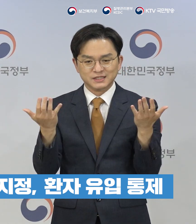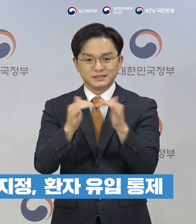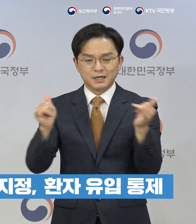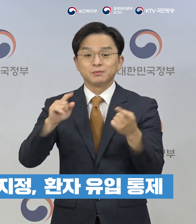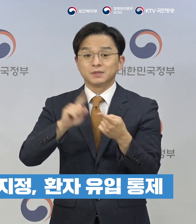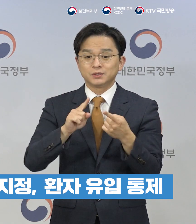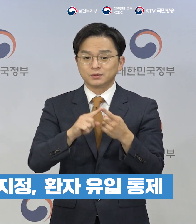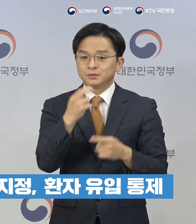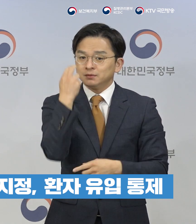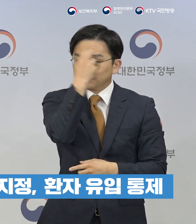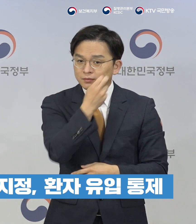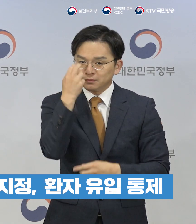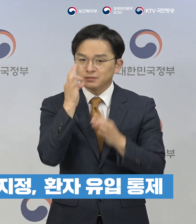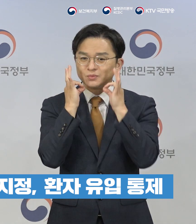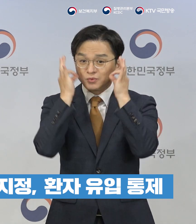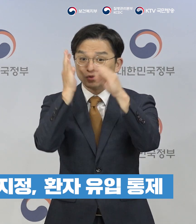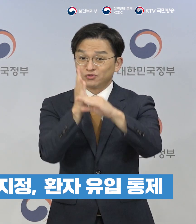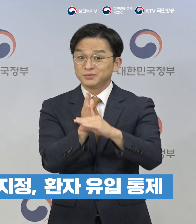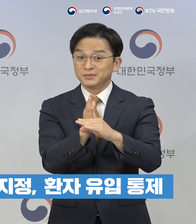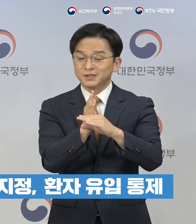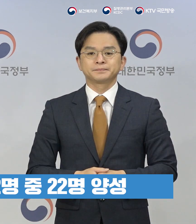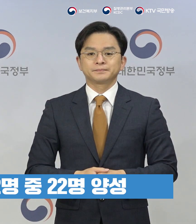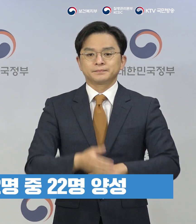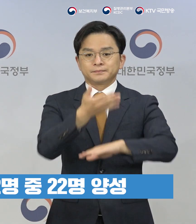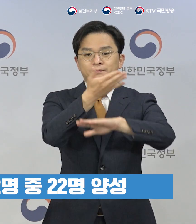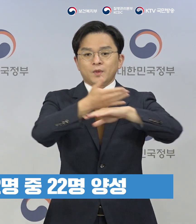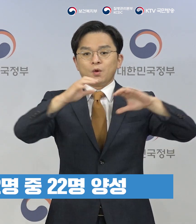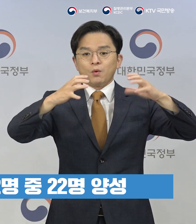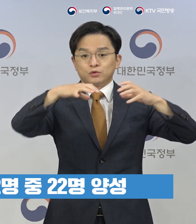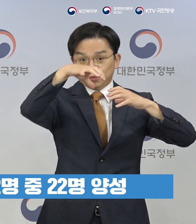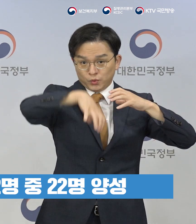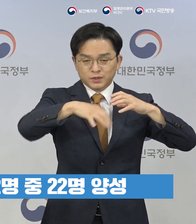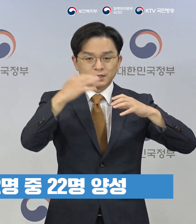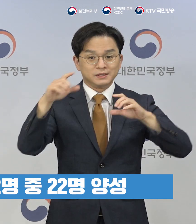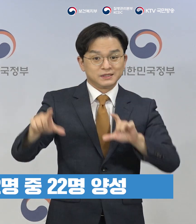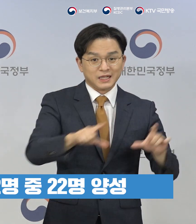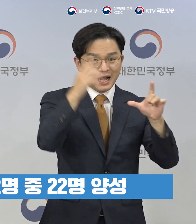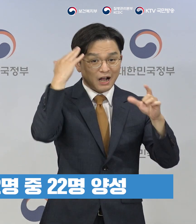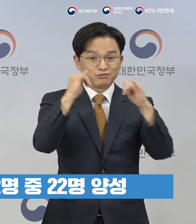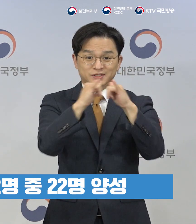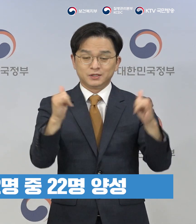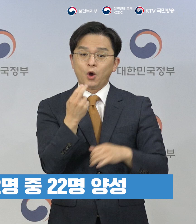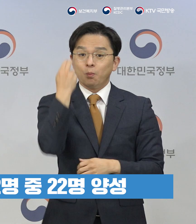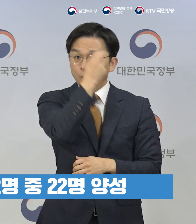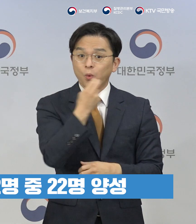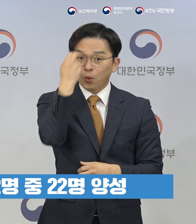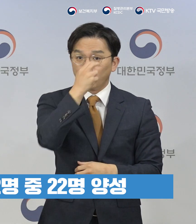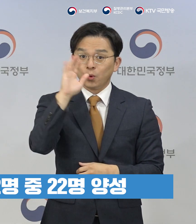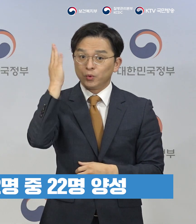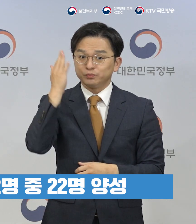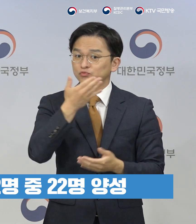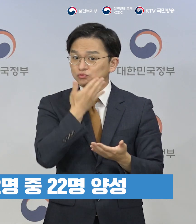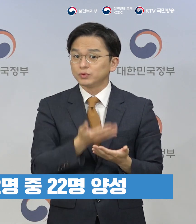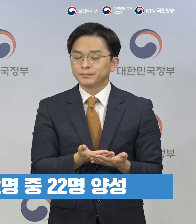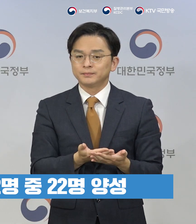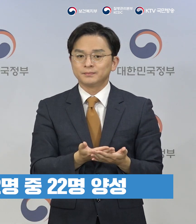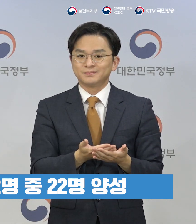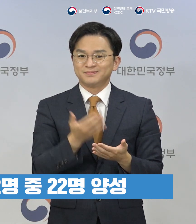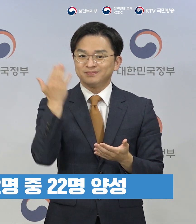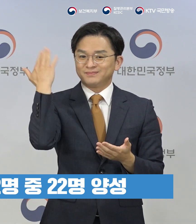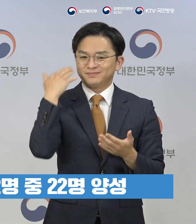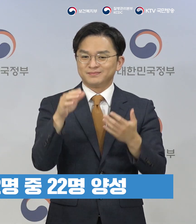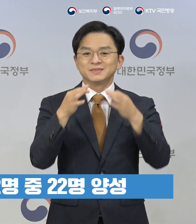대해서도 방역 관리를 강화하고 있습니다. 해외에 계시는 우리 교민에 대한 보호가 필요한 경우도 늘어나고